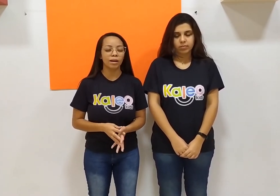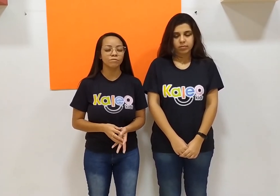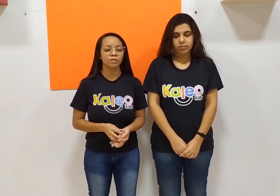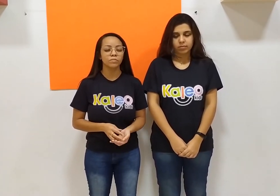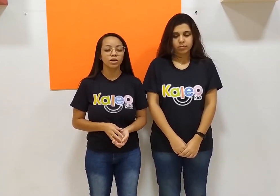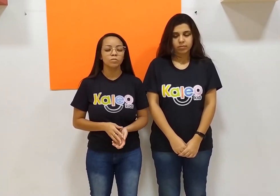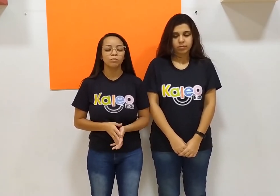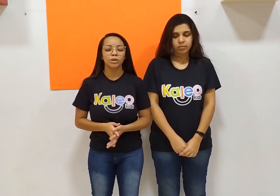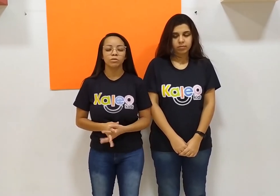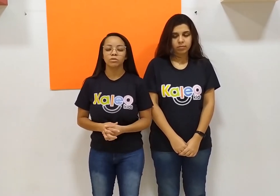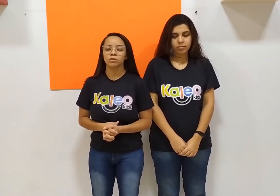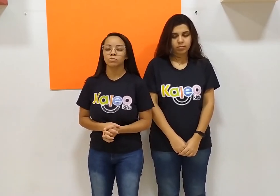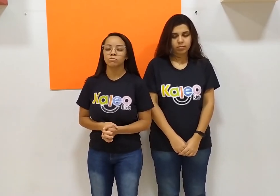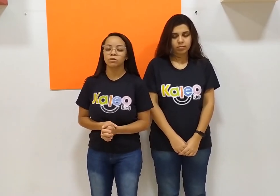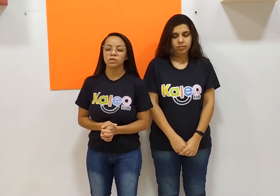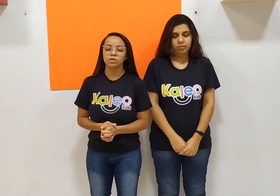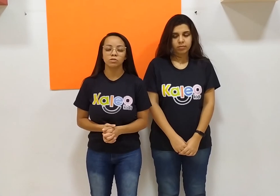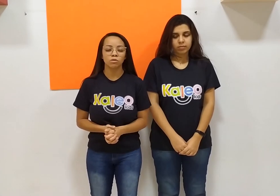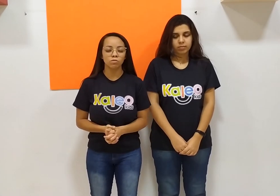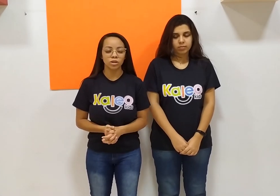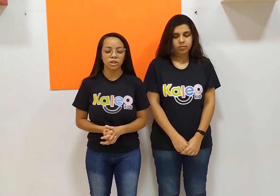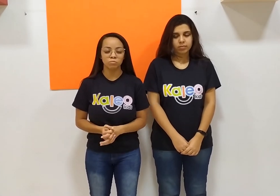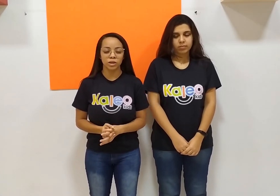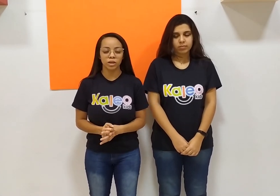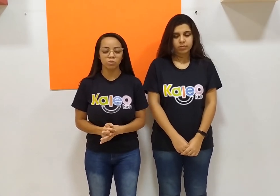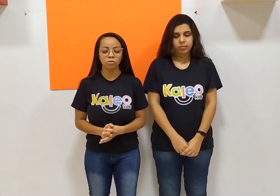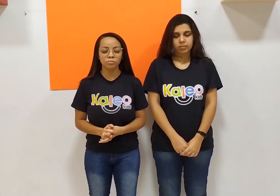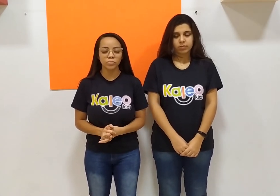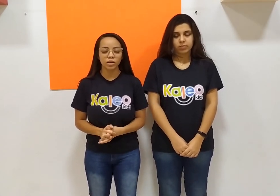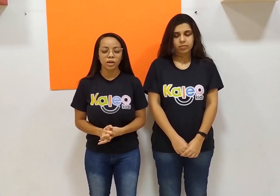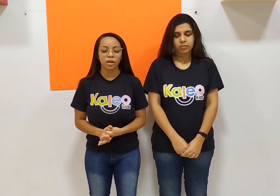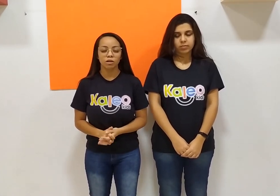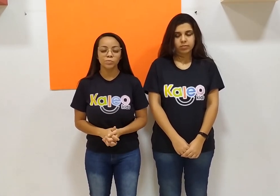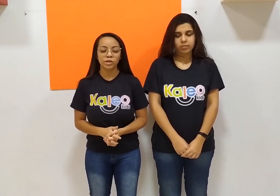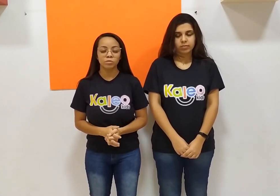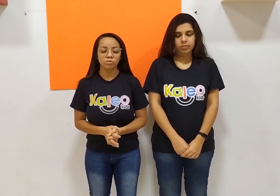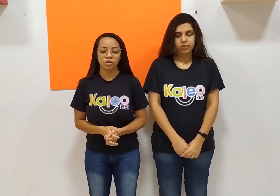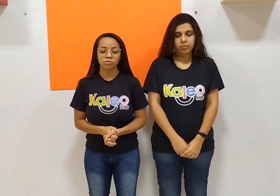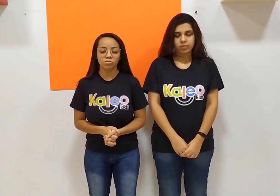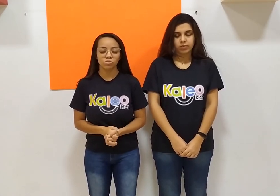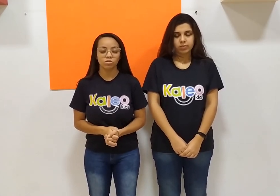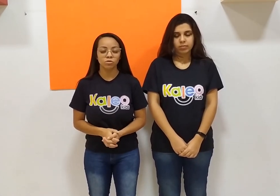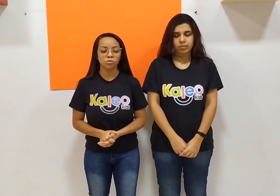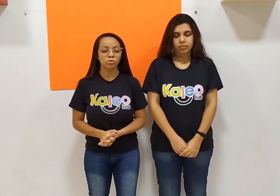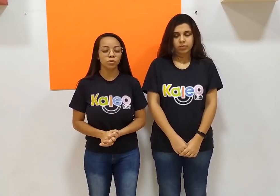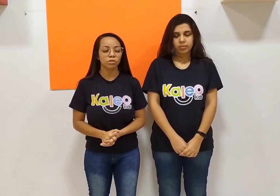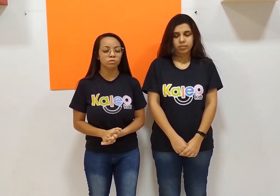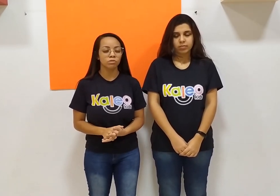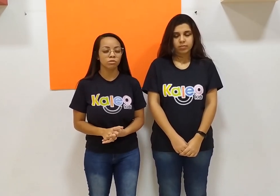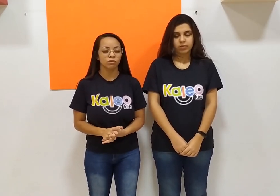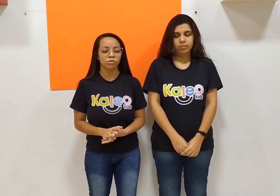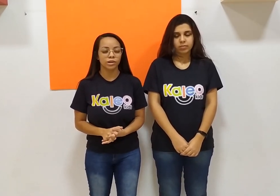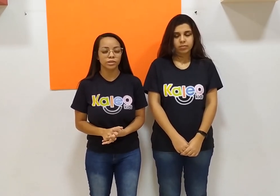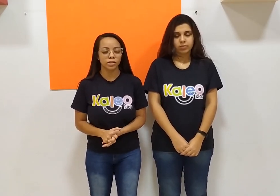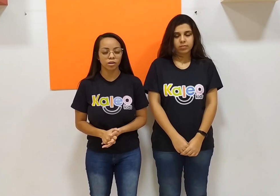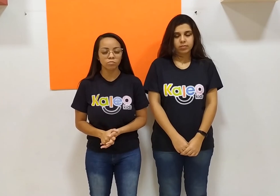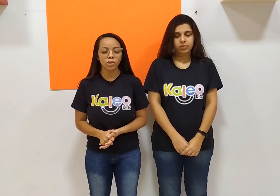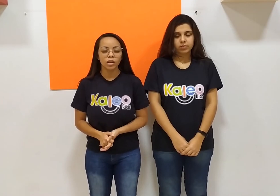palavra, pelo que o Senhor nos ensinou neste período. E nós pedimos, Deus, que o Senhor continue cuidando do nosso coração e